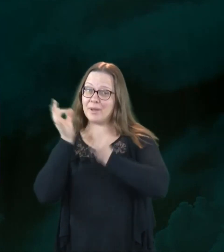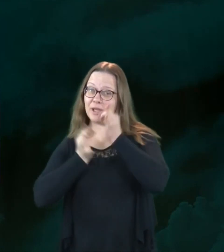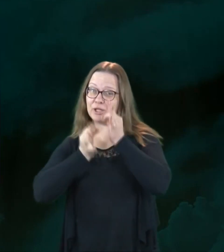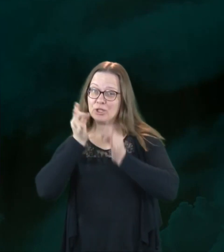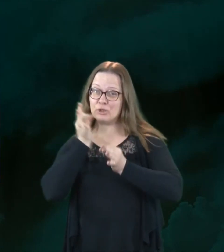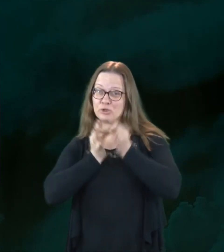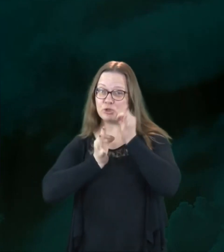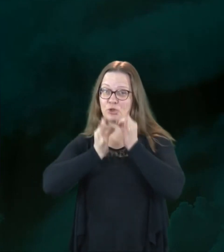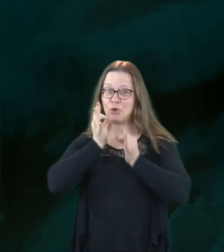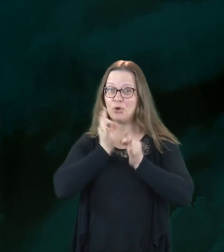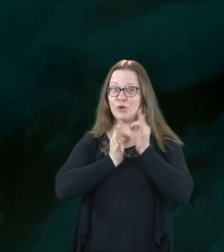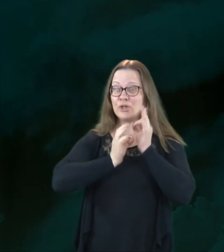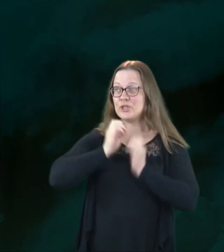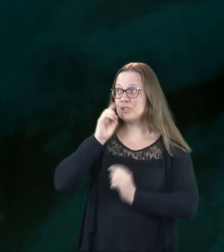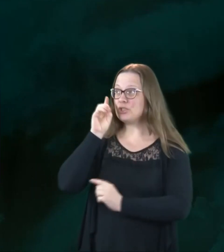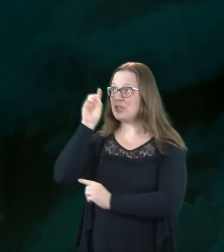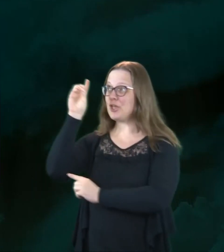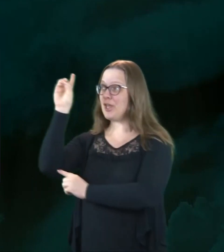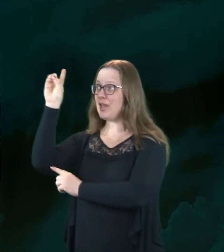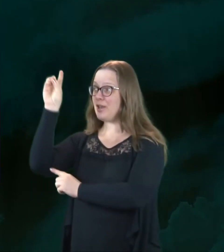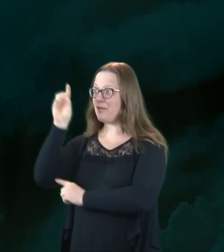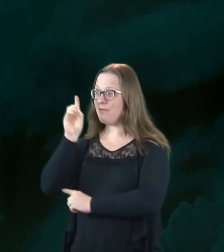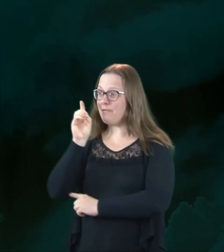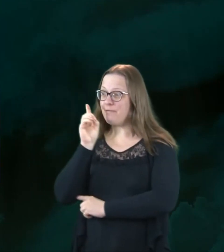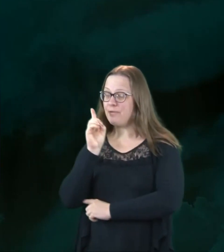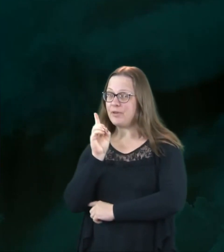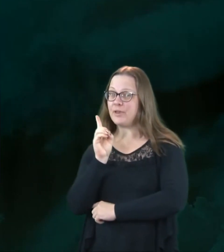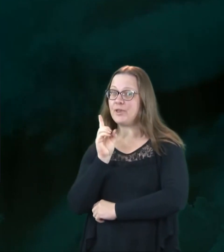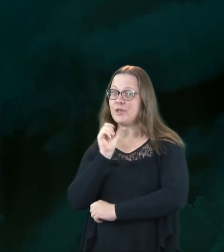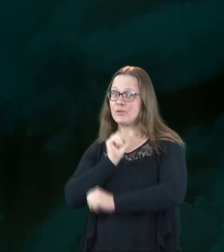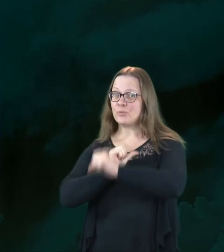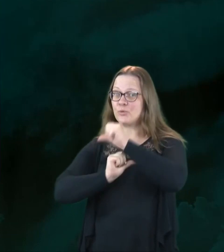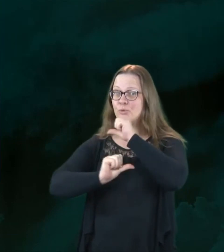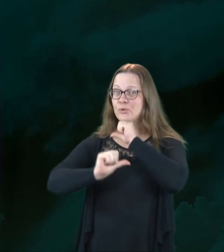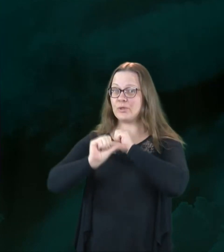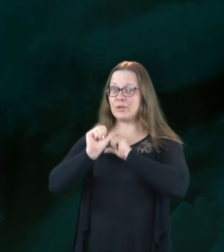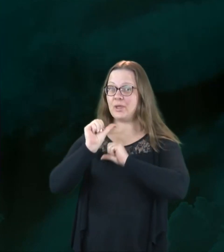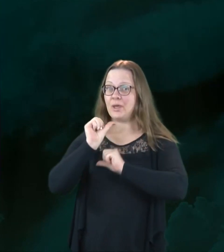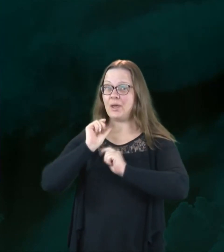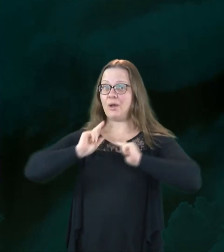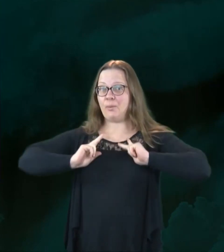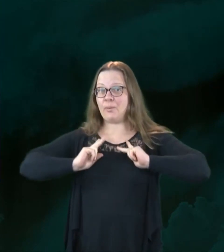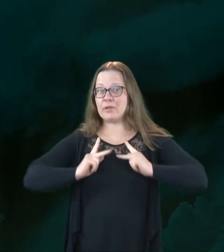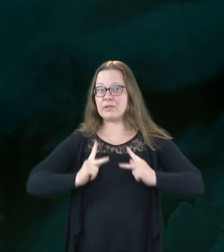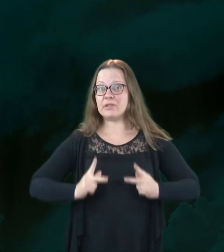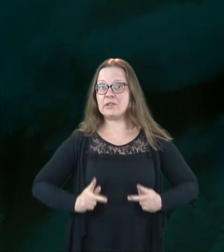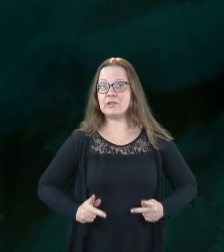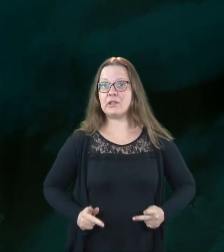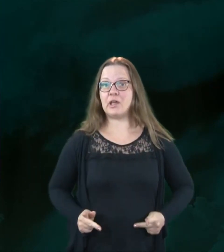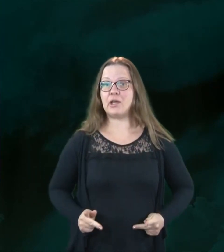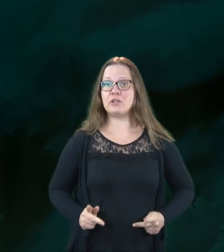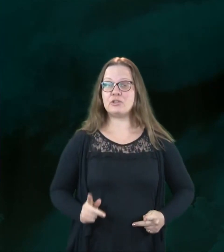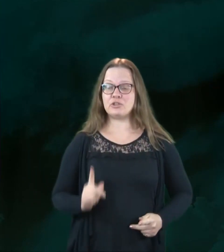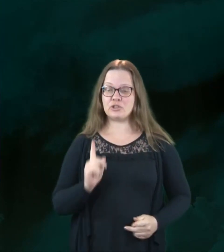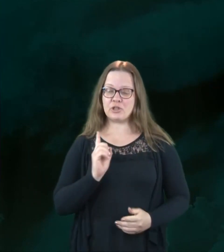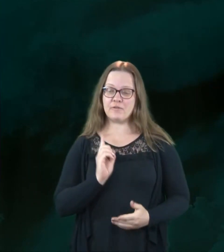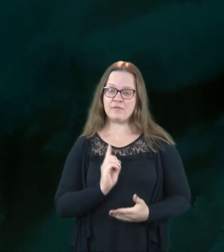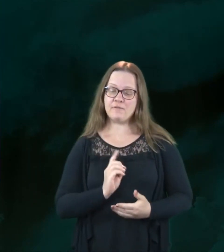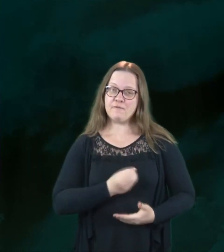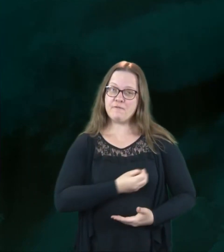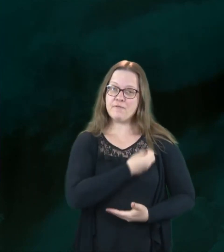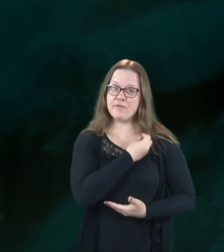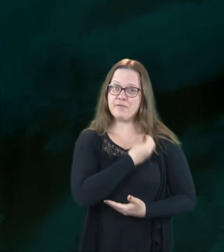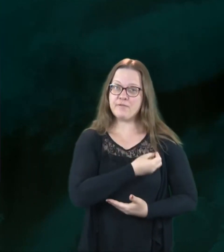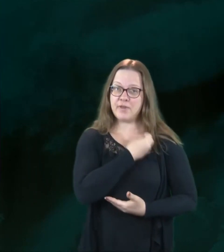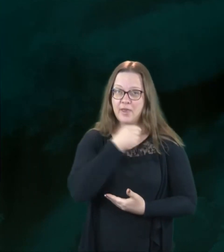quis ser igual a Deus, e Deus então o lançou para a terra. A partir daí, Satanás, ele se tornou Satanás, que é